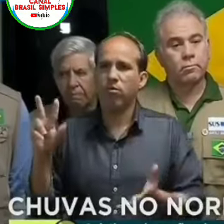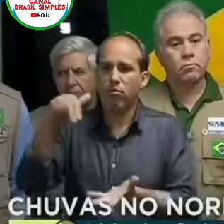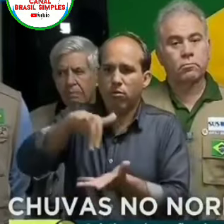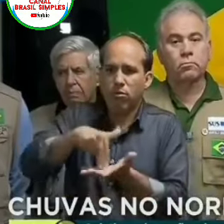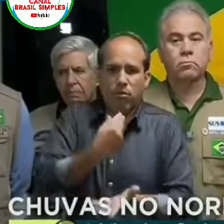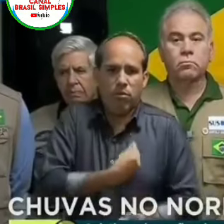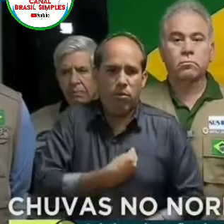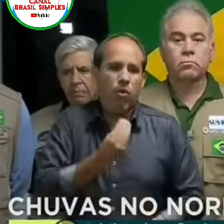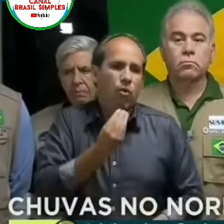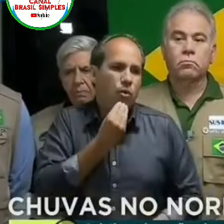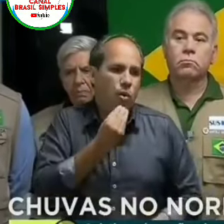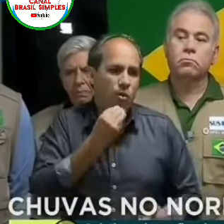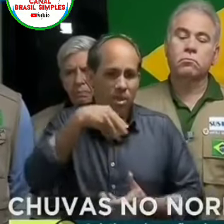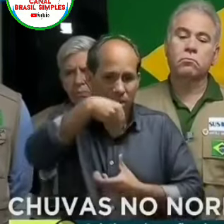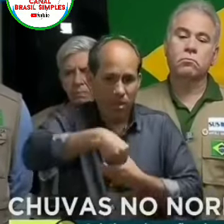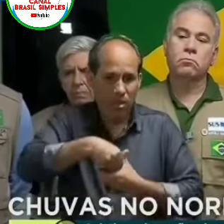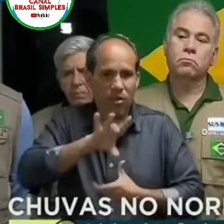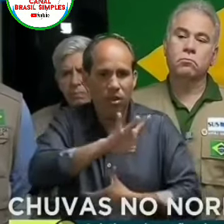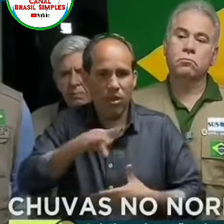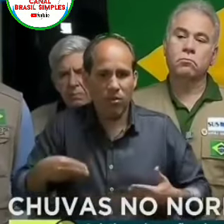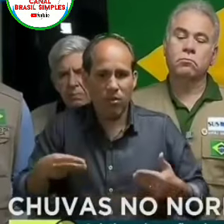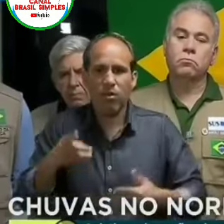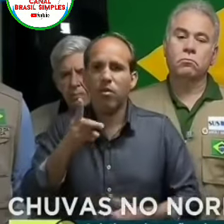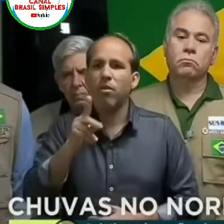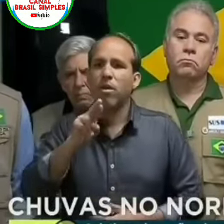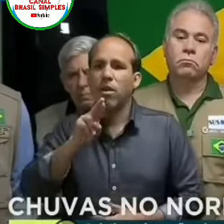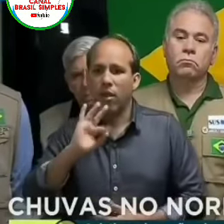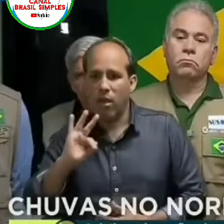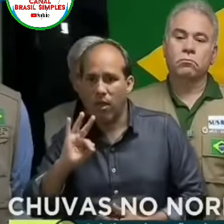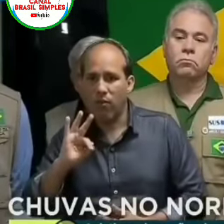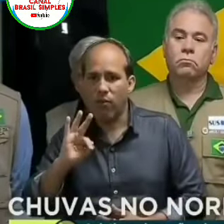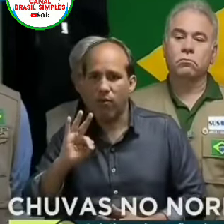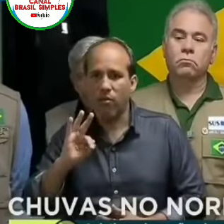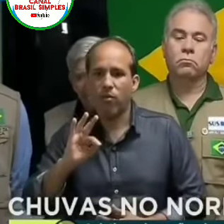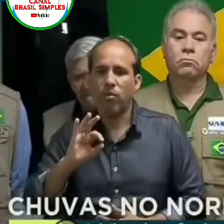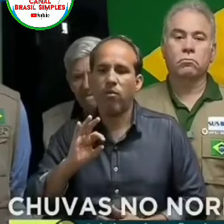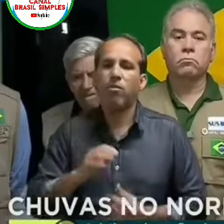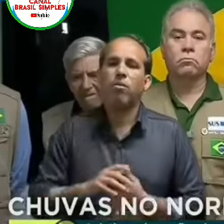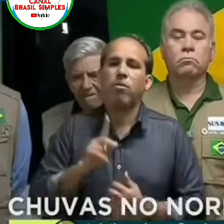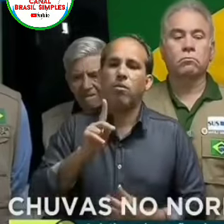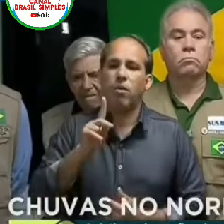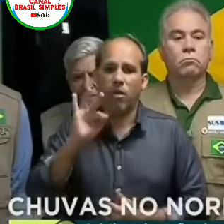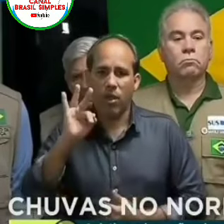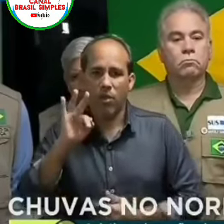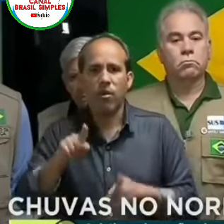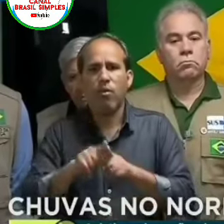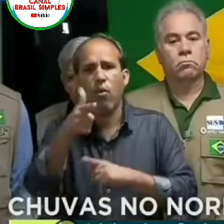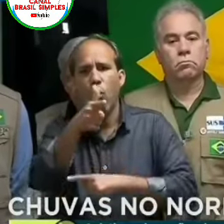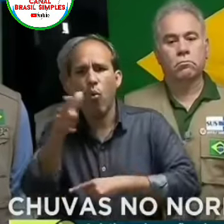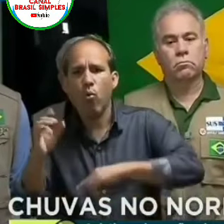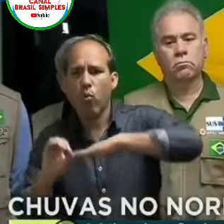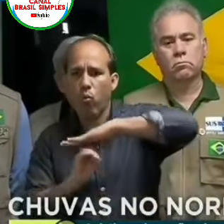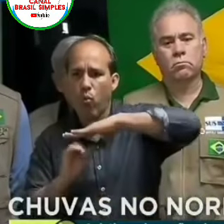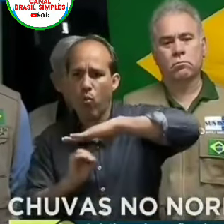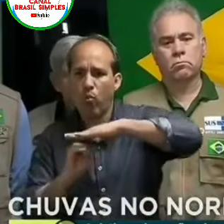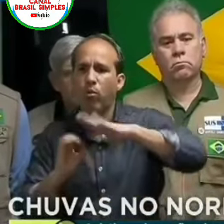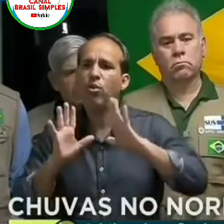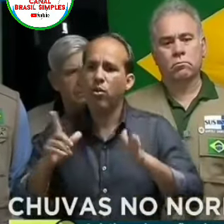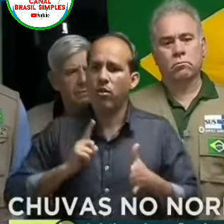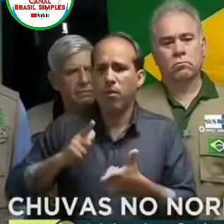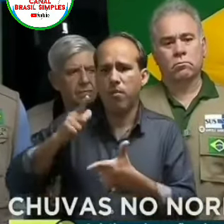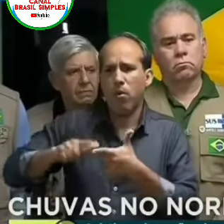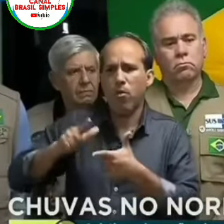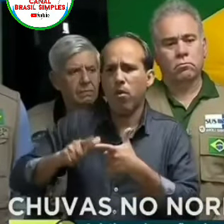Obviamente, vinculado a esses ministérios, a nossa PRF, Polícia Federal, entre os outros órgãos. Tivemos